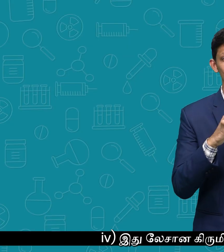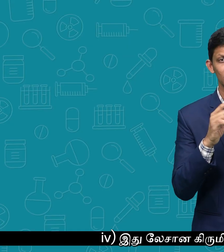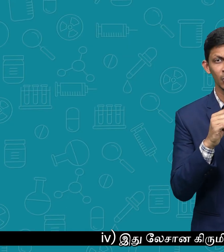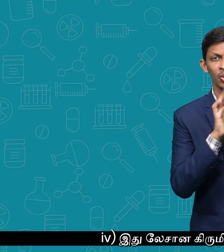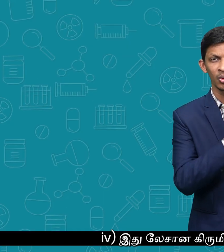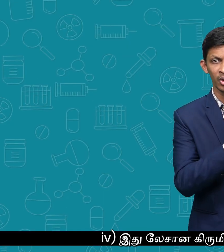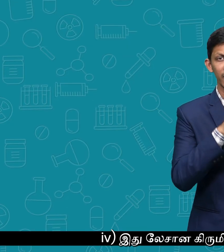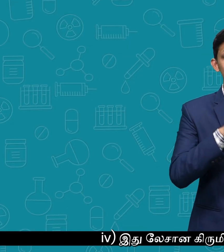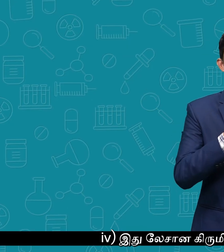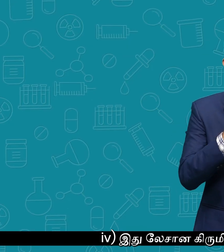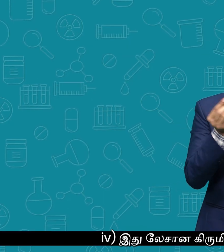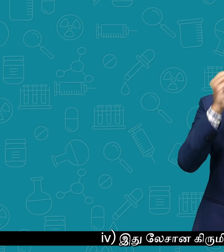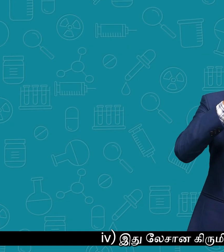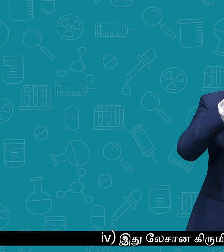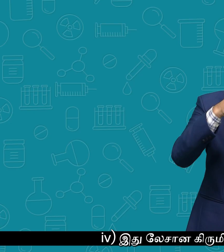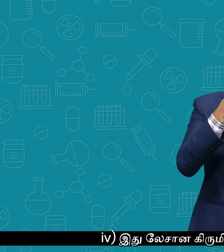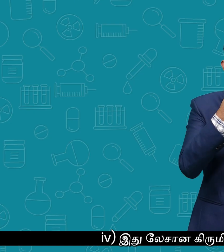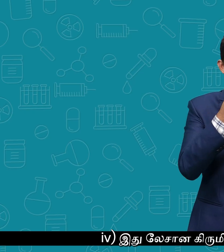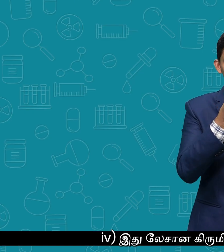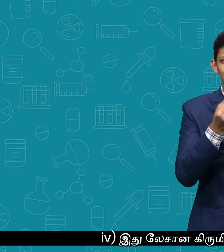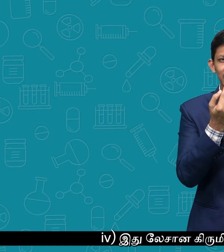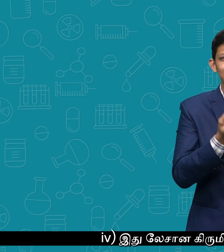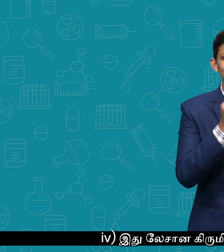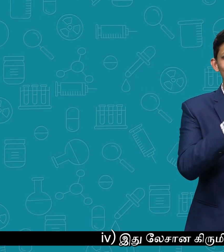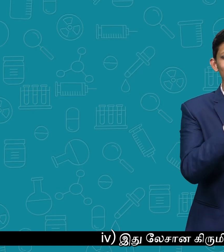இது லேசான கிருமி நாசினியாக செயல்படுகிறது.